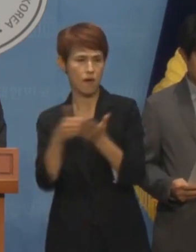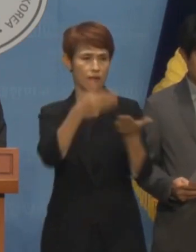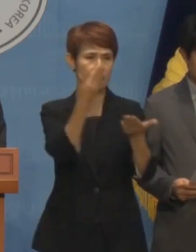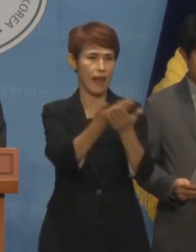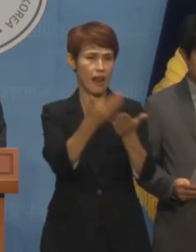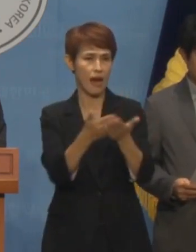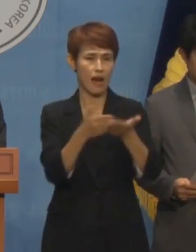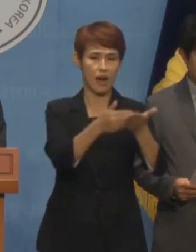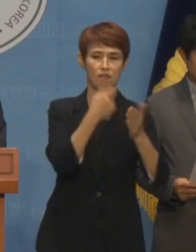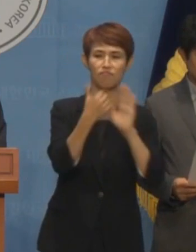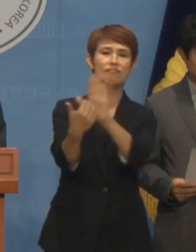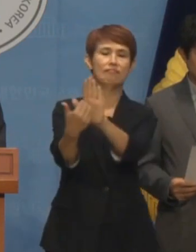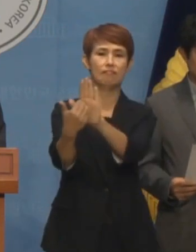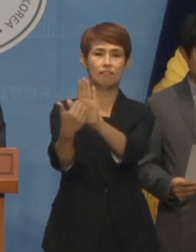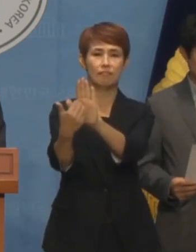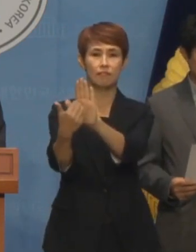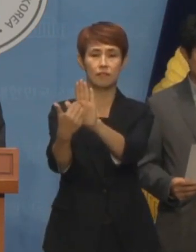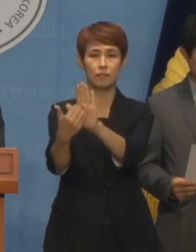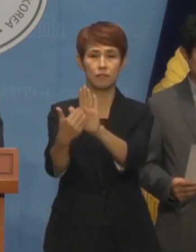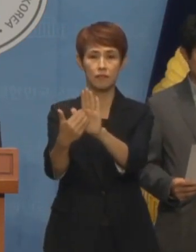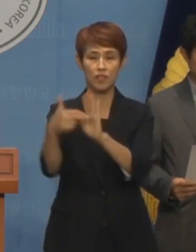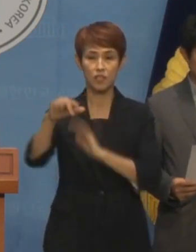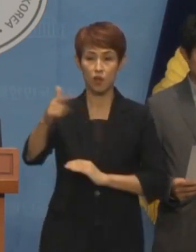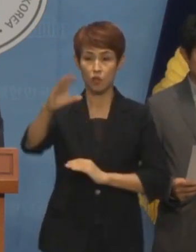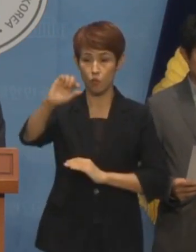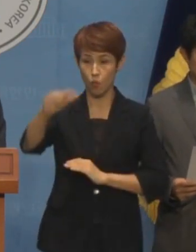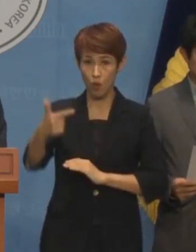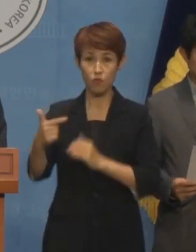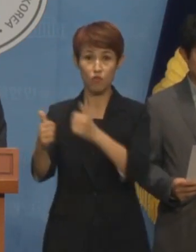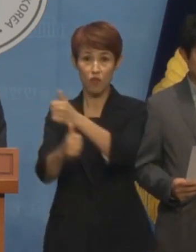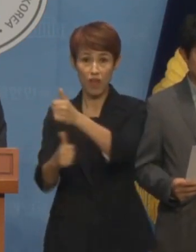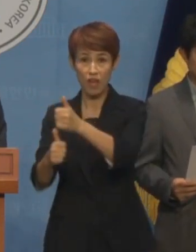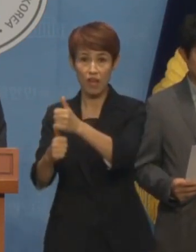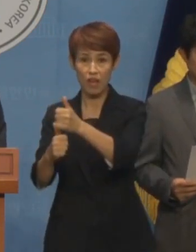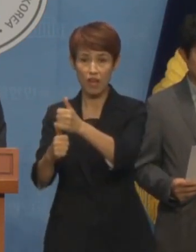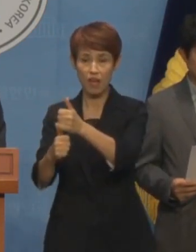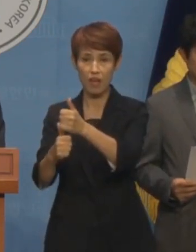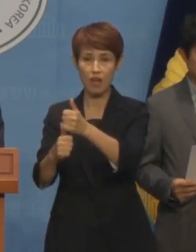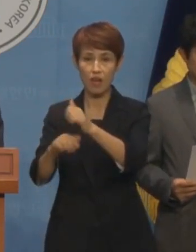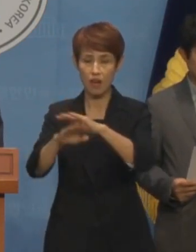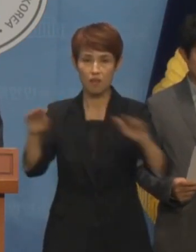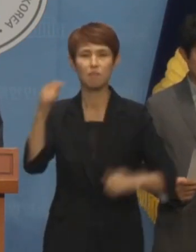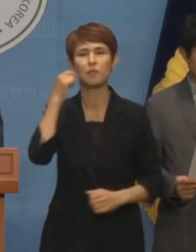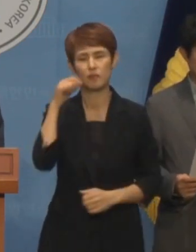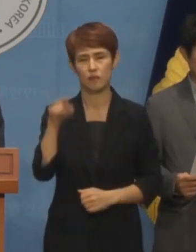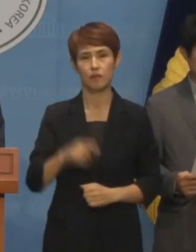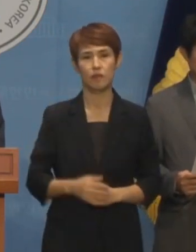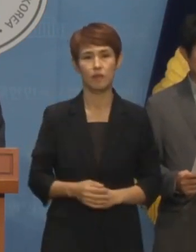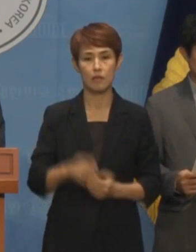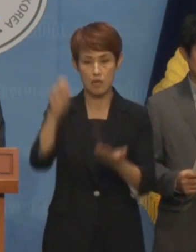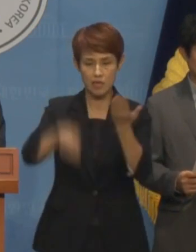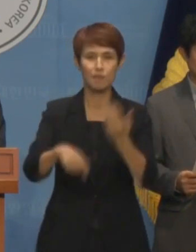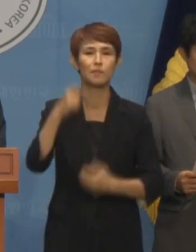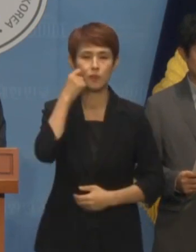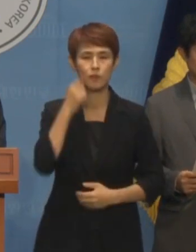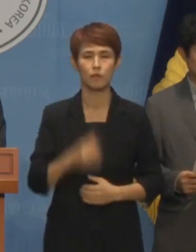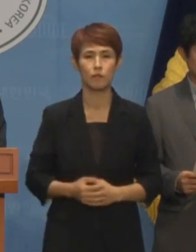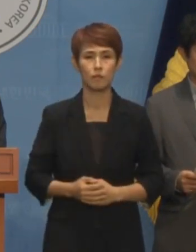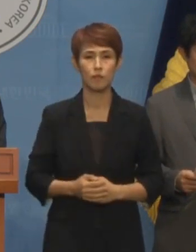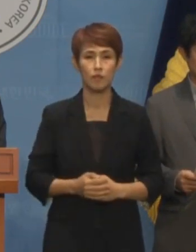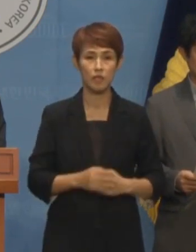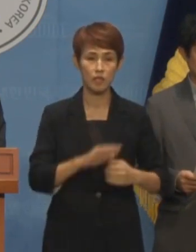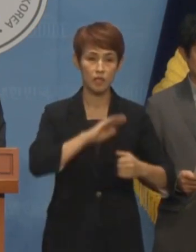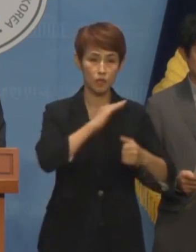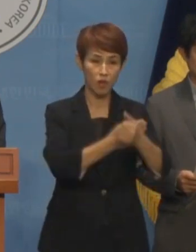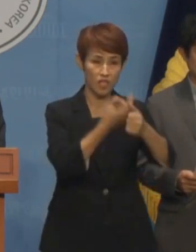권익위가 거부하면서 전원위원회가 처리가 불발된 것입니다. 권익위 측은